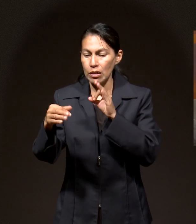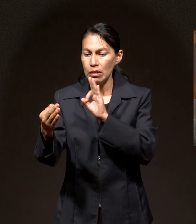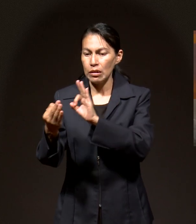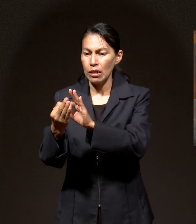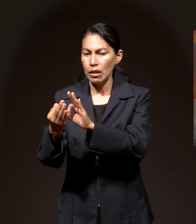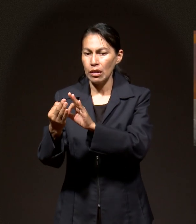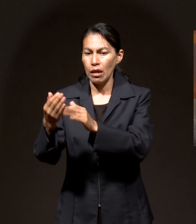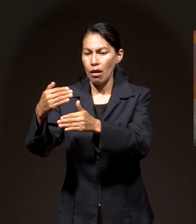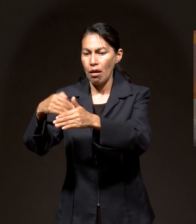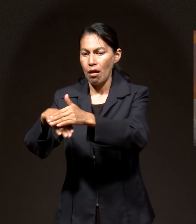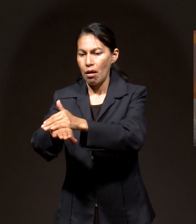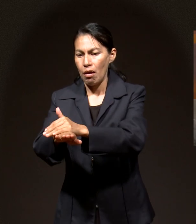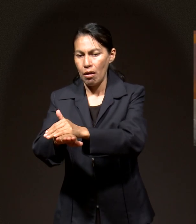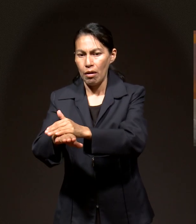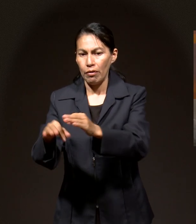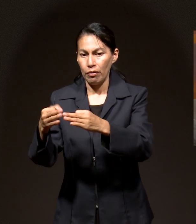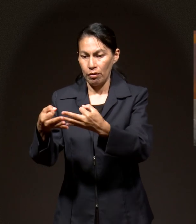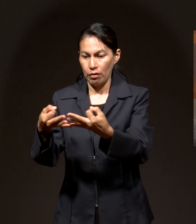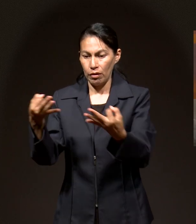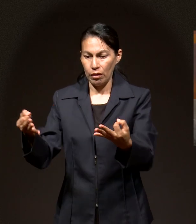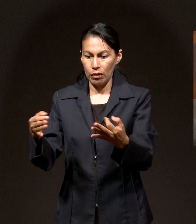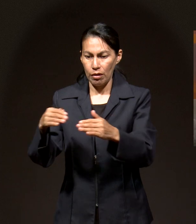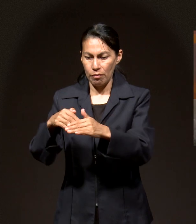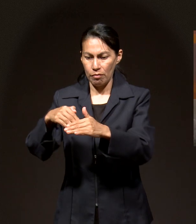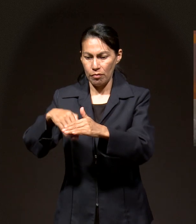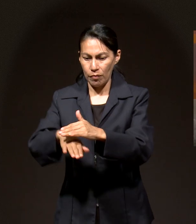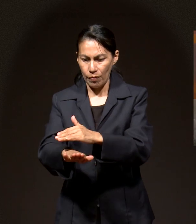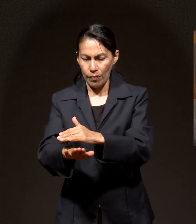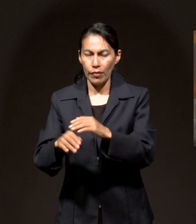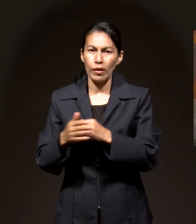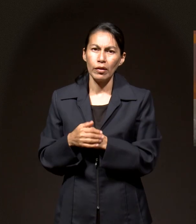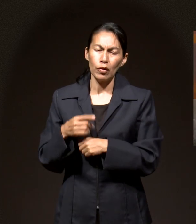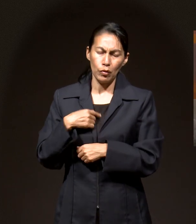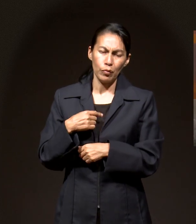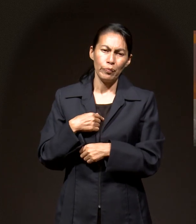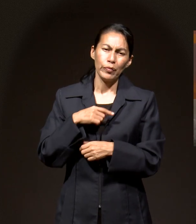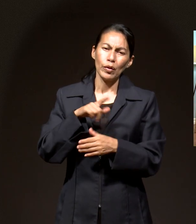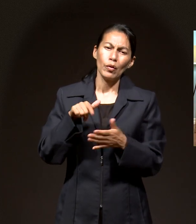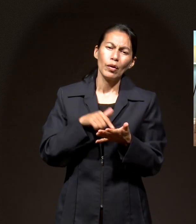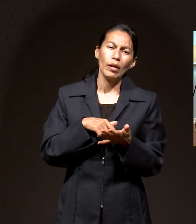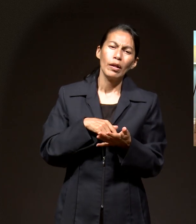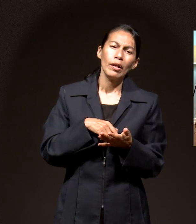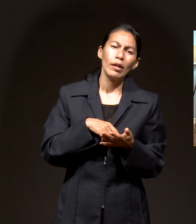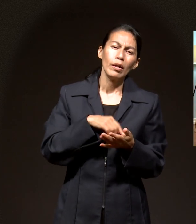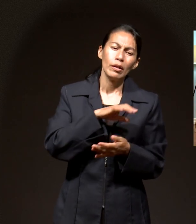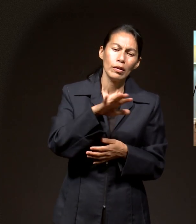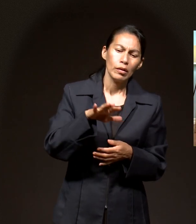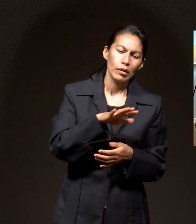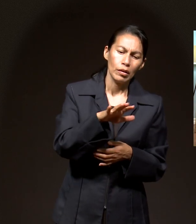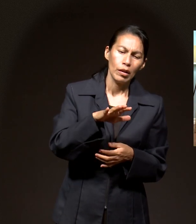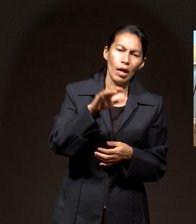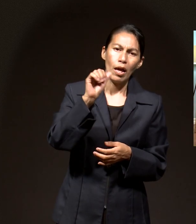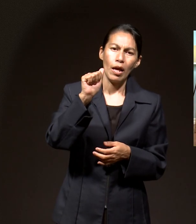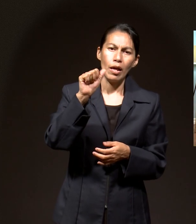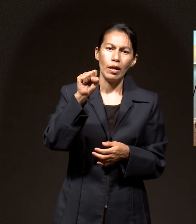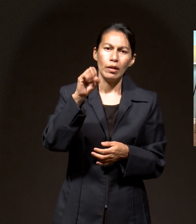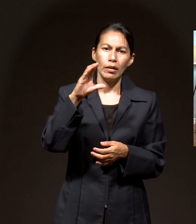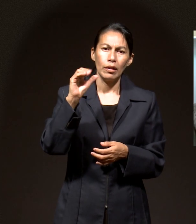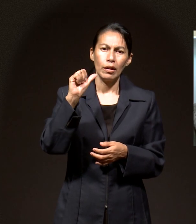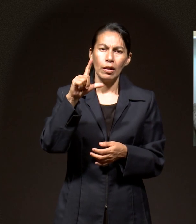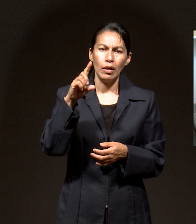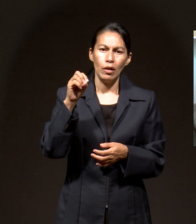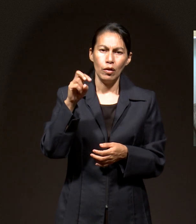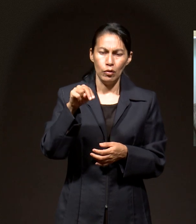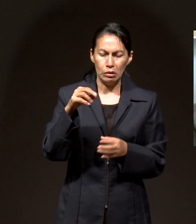llegar al refugio subterráneo. Yo estoy en una ciudad que se llama Ascalón. Estamos en el sur de Israel y estamos a